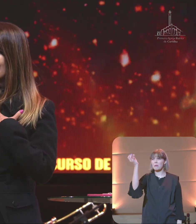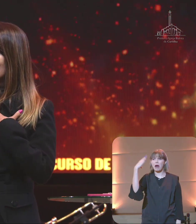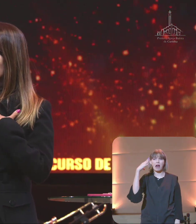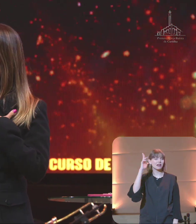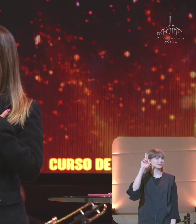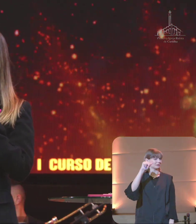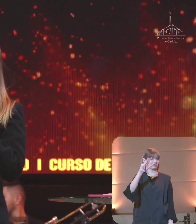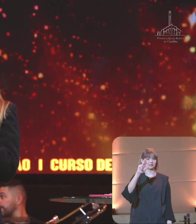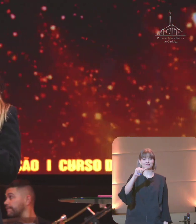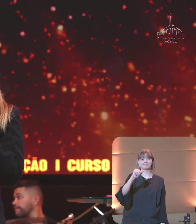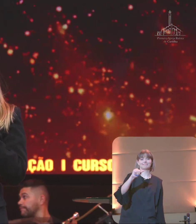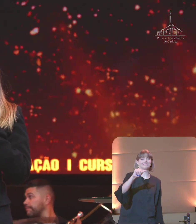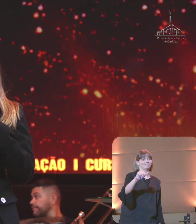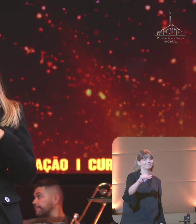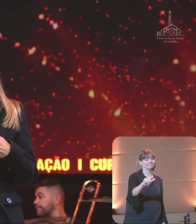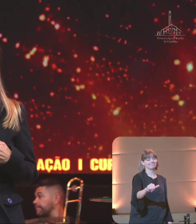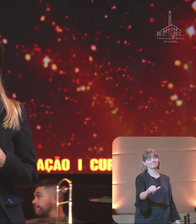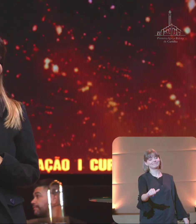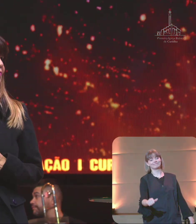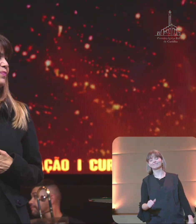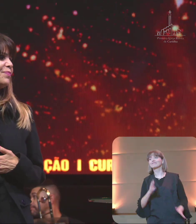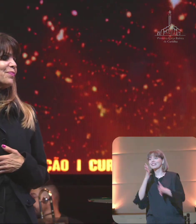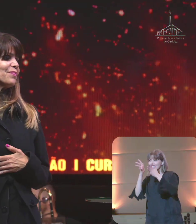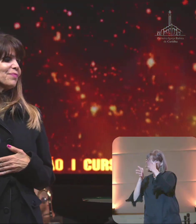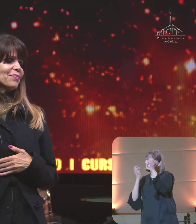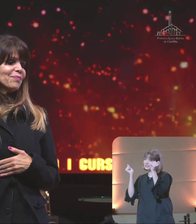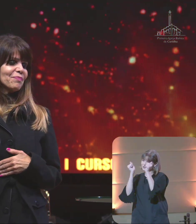certeza. Cante assim com a gente.